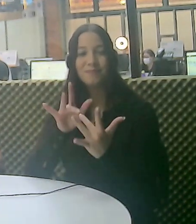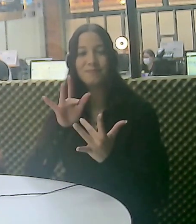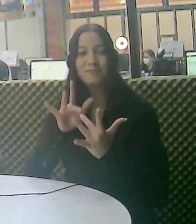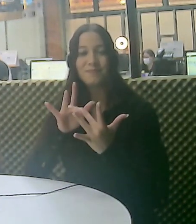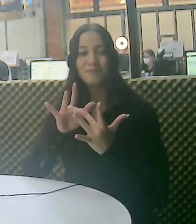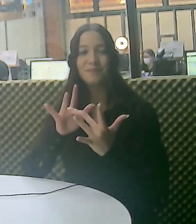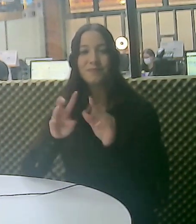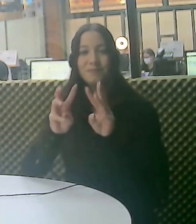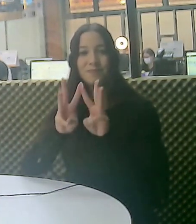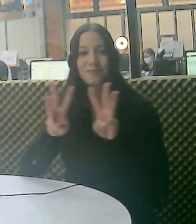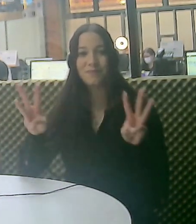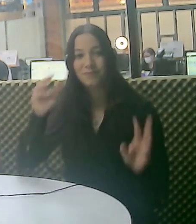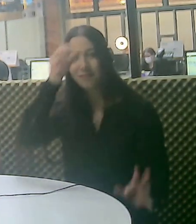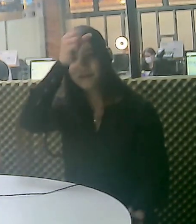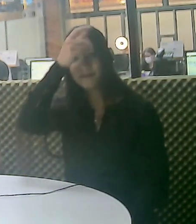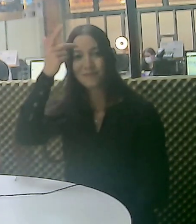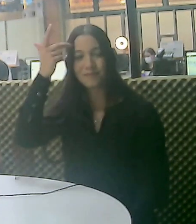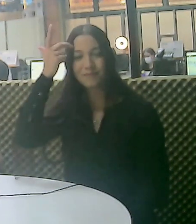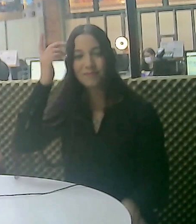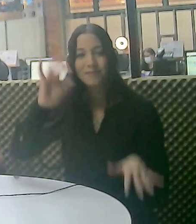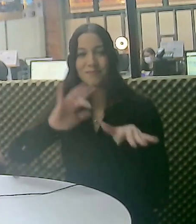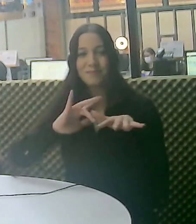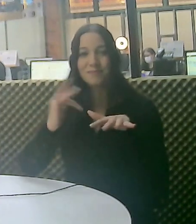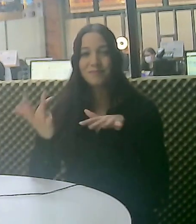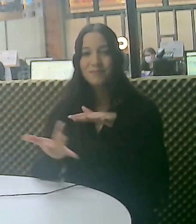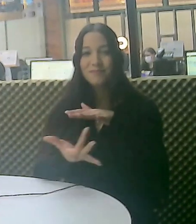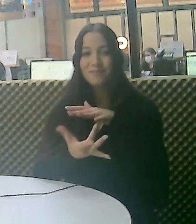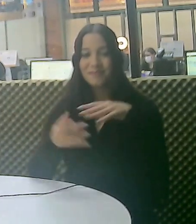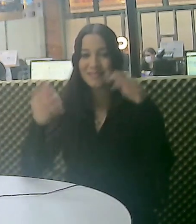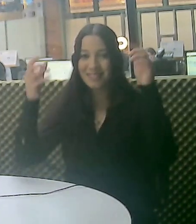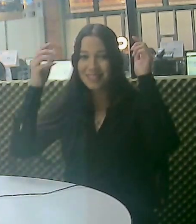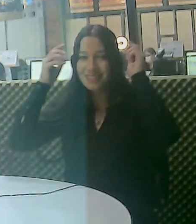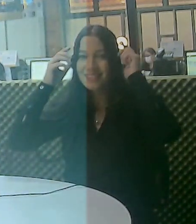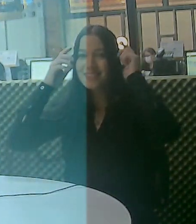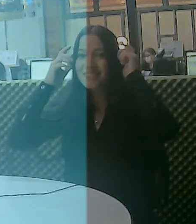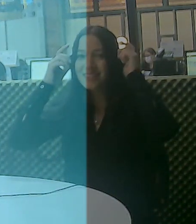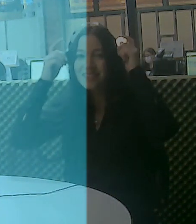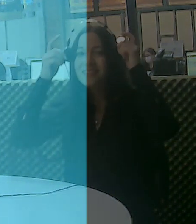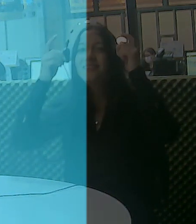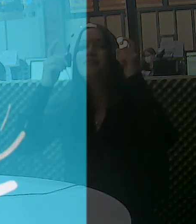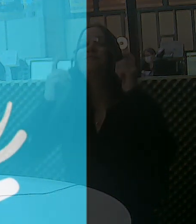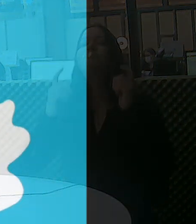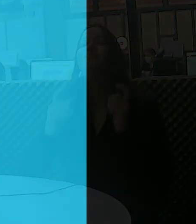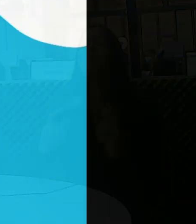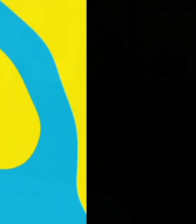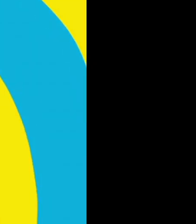Continue conosco no portal da Prefeitura e nas redes sociais.